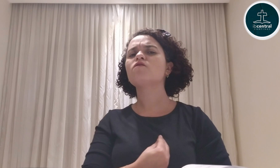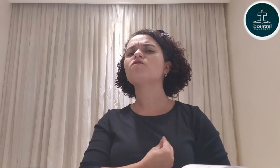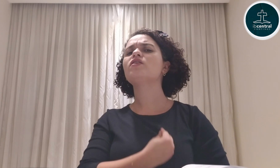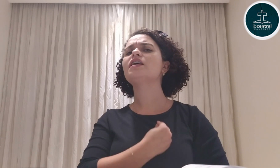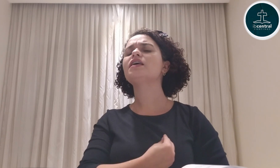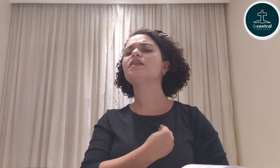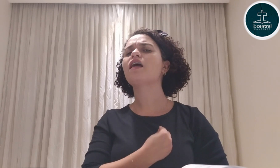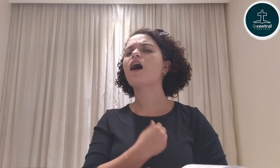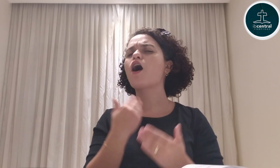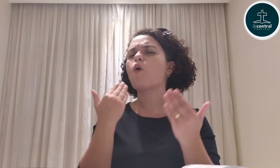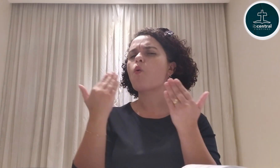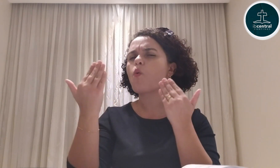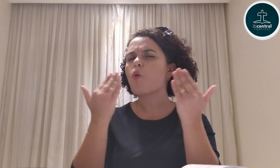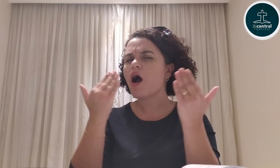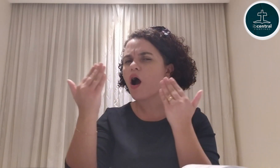para que você tenha a salvação.